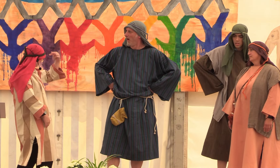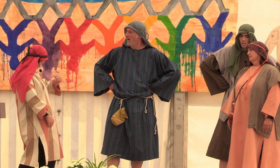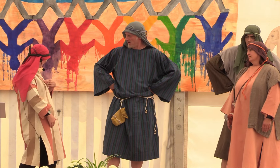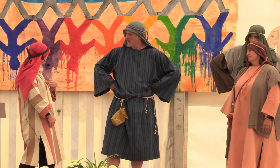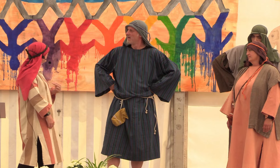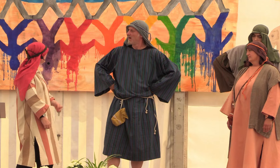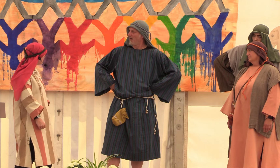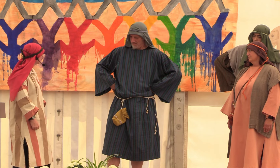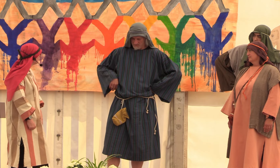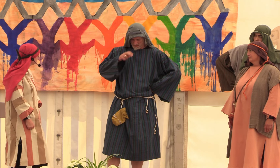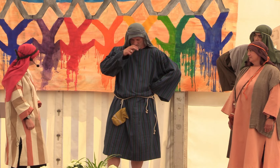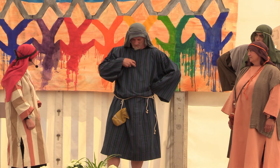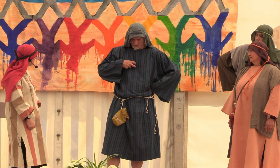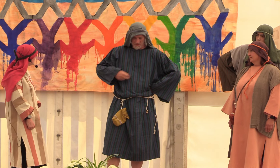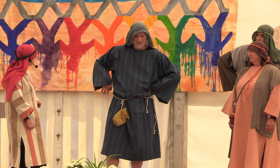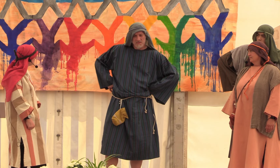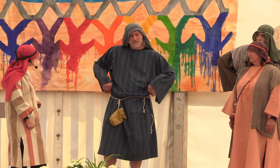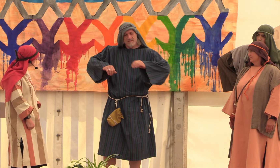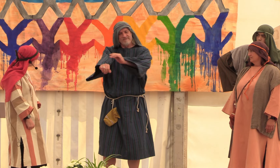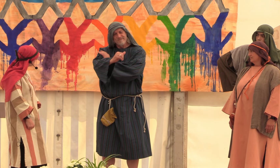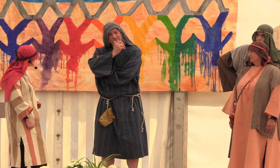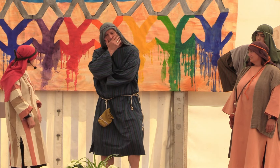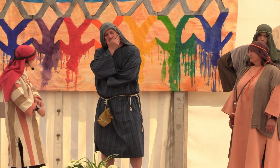Ja, schau mal in dein Herz.